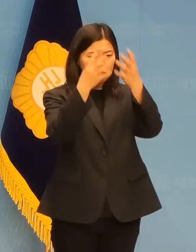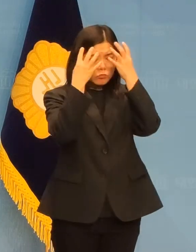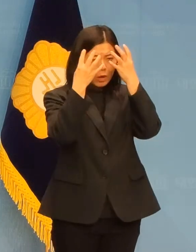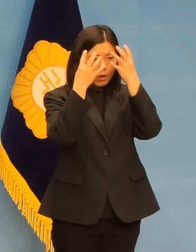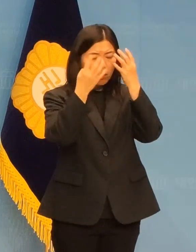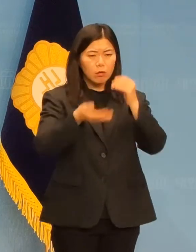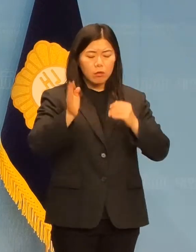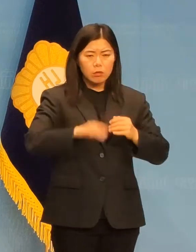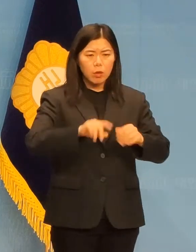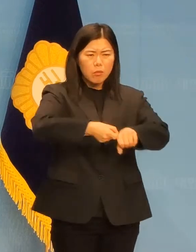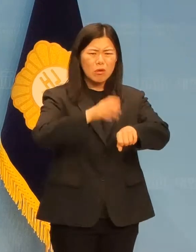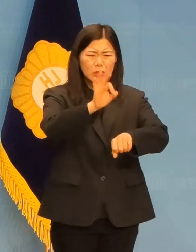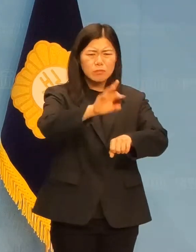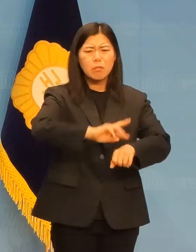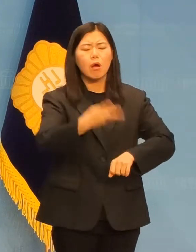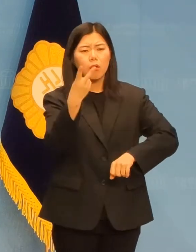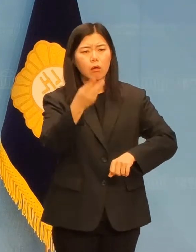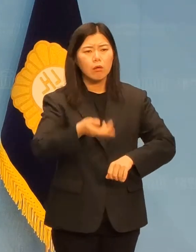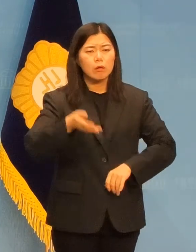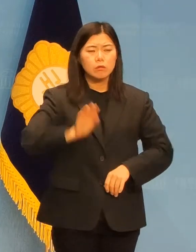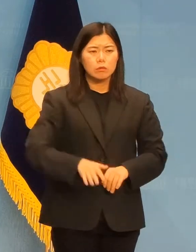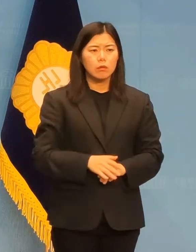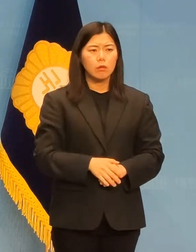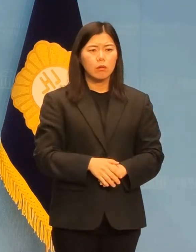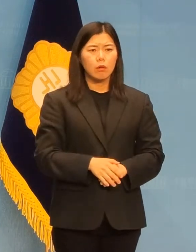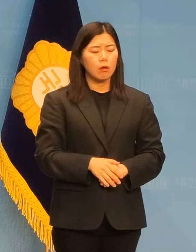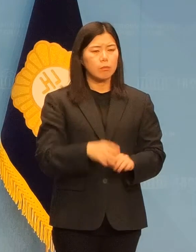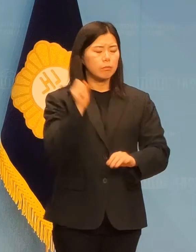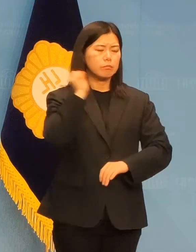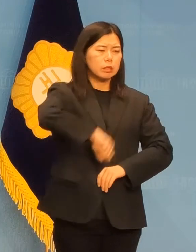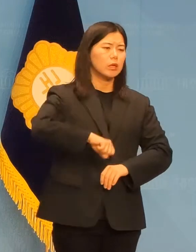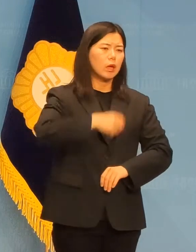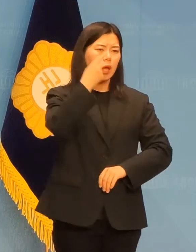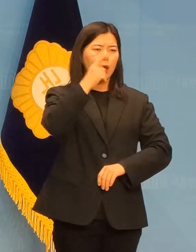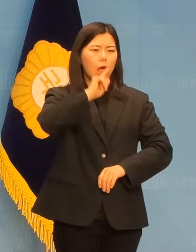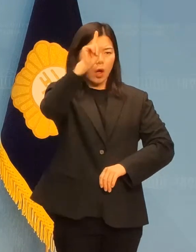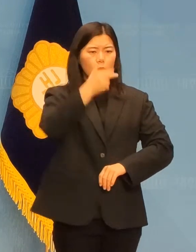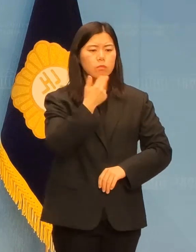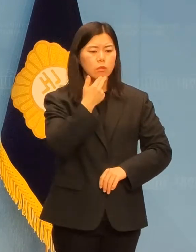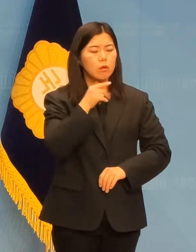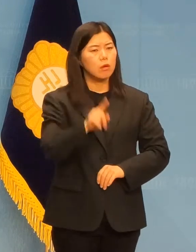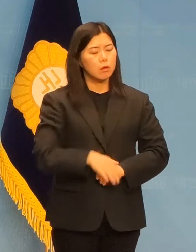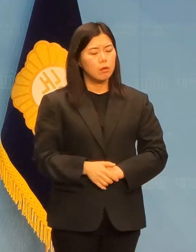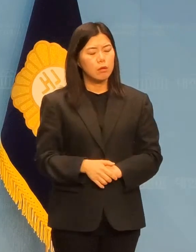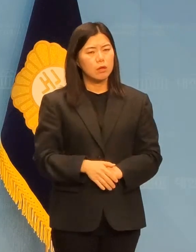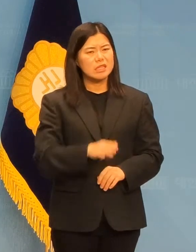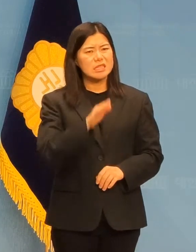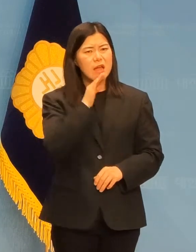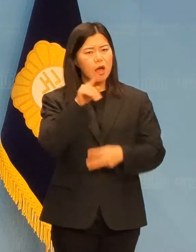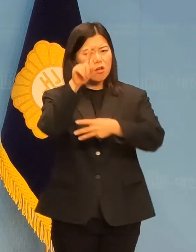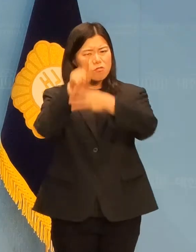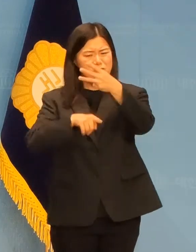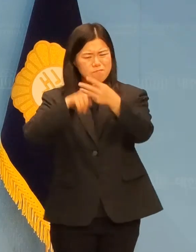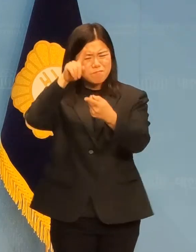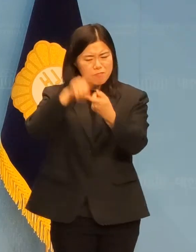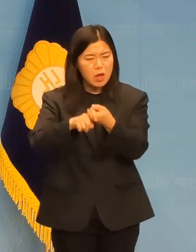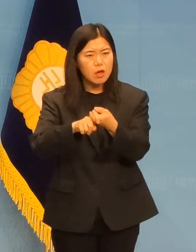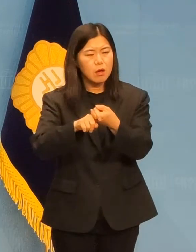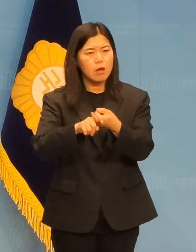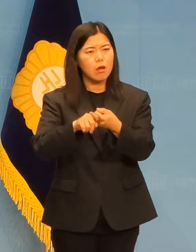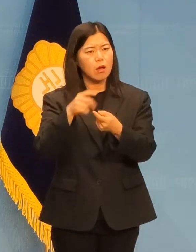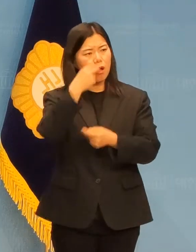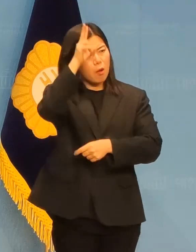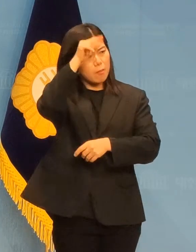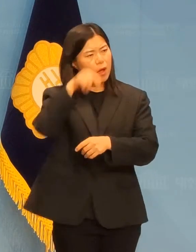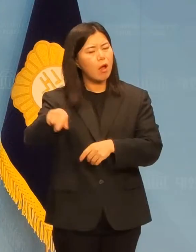바뀌었음에도 불구하고 대검 예규를 어기고 항소하지 않고 있습니다. 찐윤, 윤석열과 윤석열